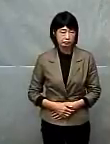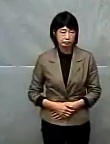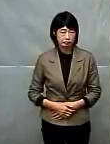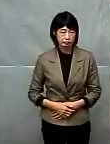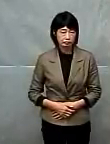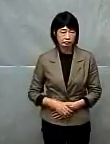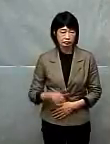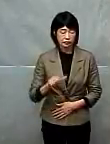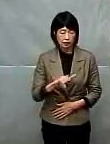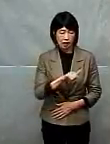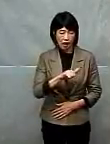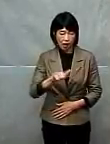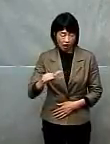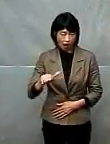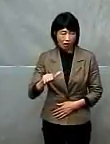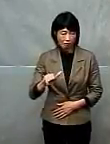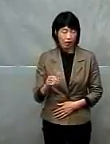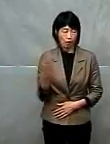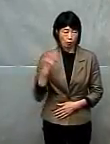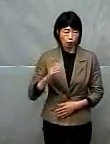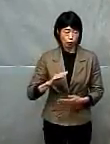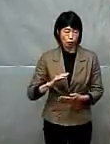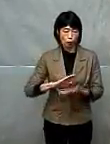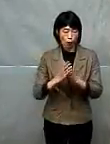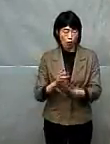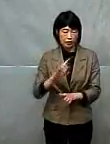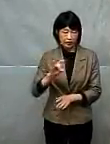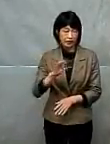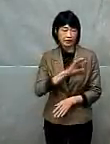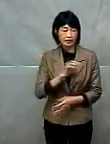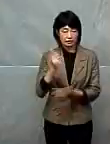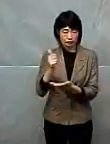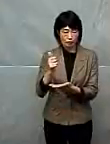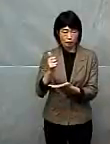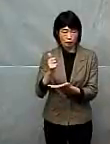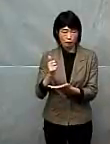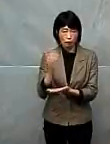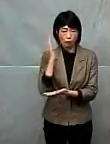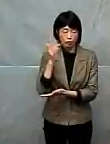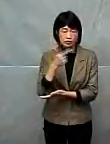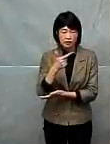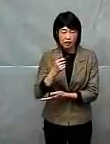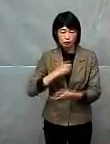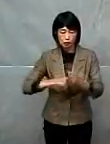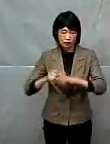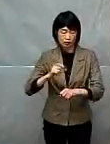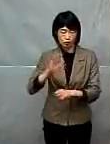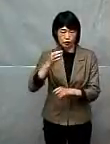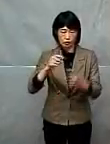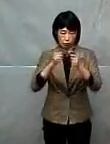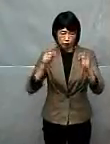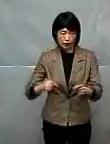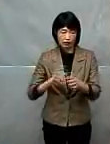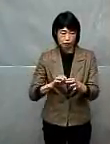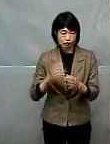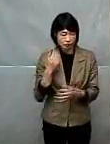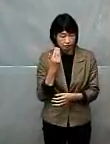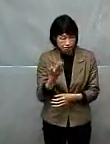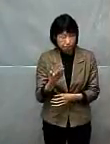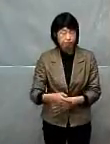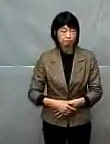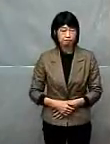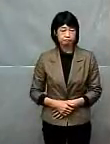安倍健一元県議の政務活動費の問題についてお伺いします